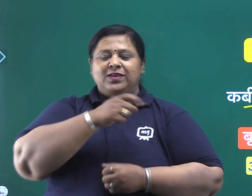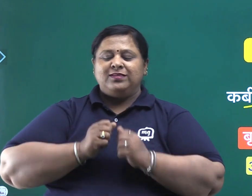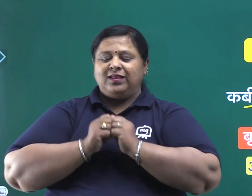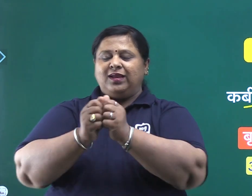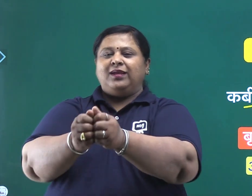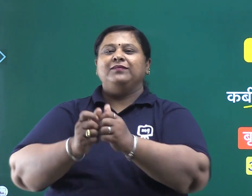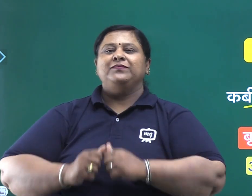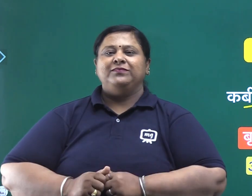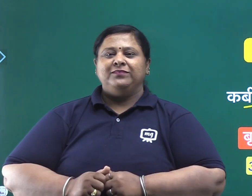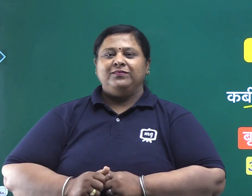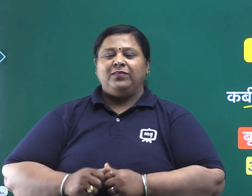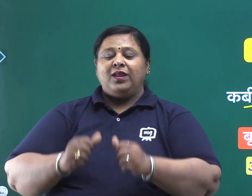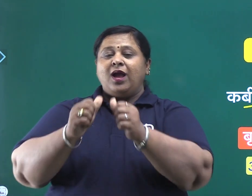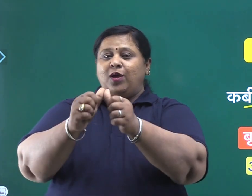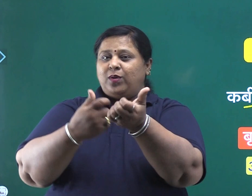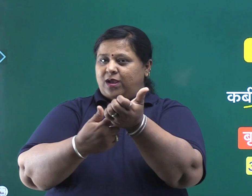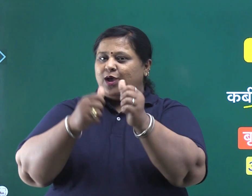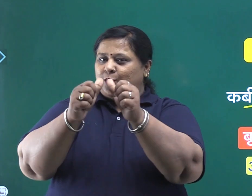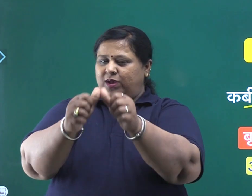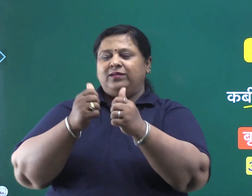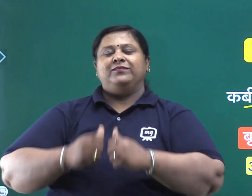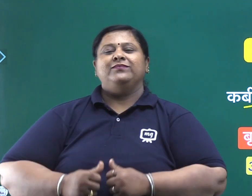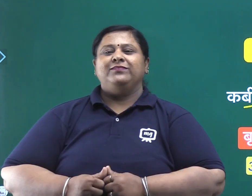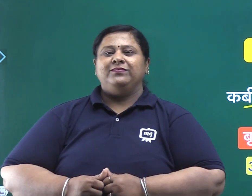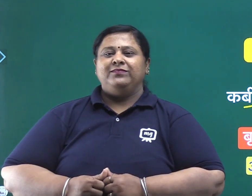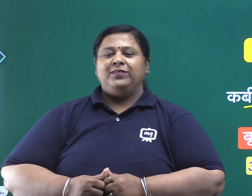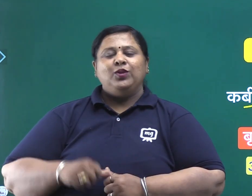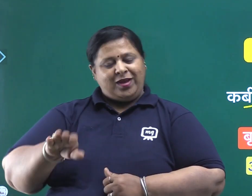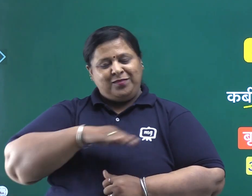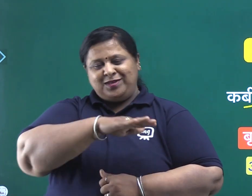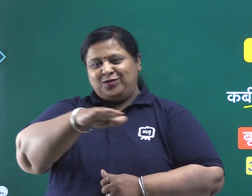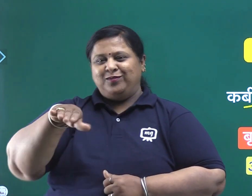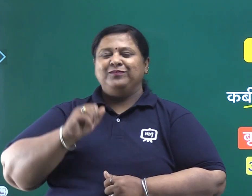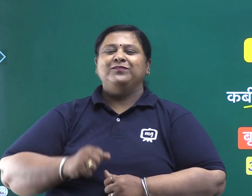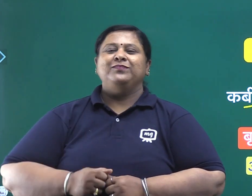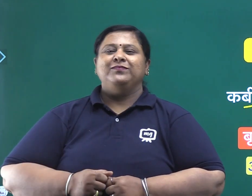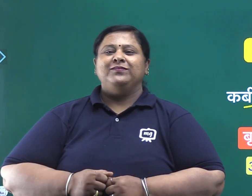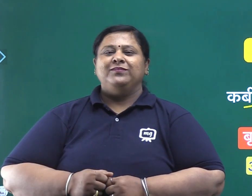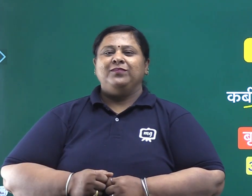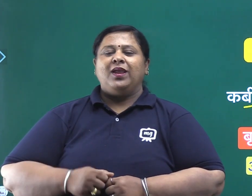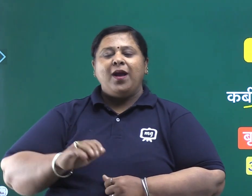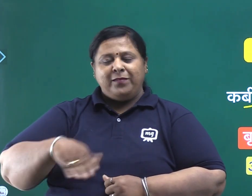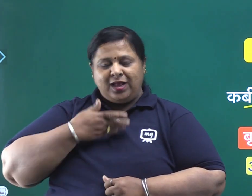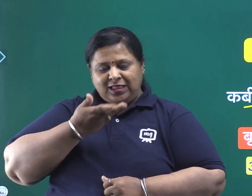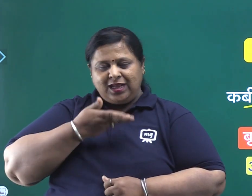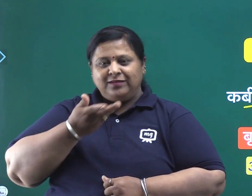हैं अरुणा अरोड़ा। तो आइए बच्चों, हम